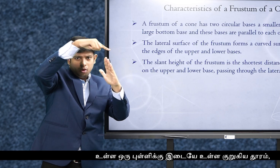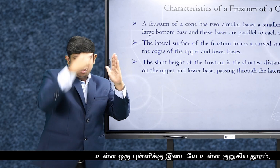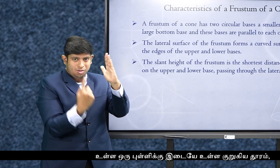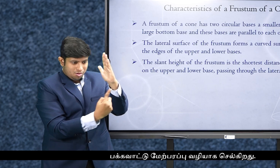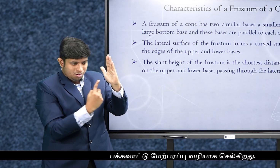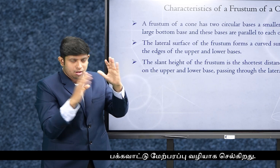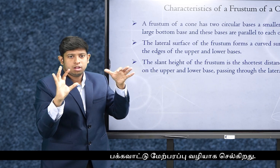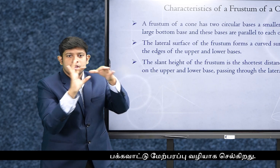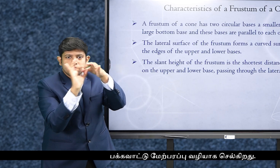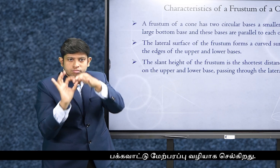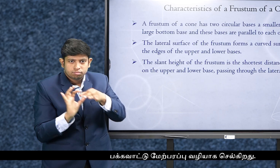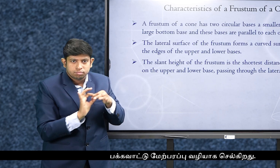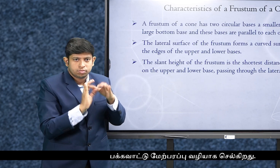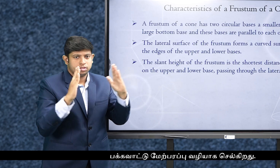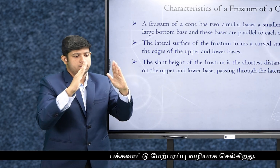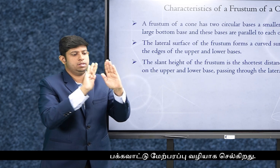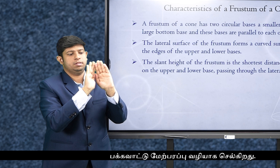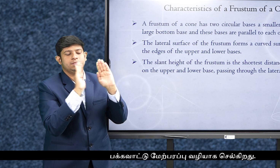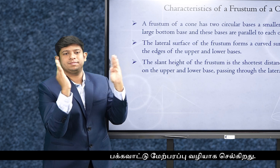தூரம், பக்கவாட்டு மேற்பரப்பு வழியாக செல்கிறது.